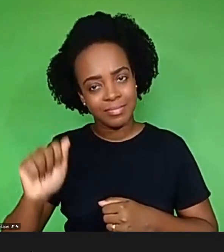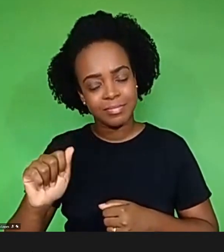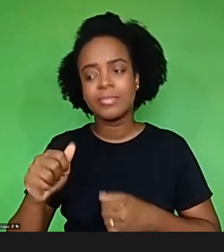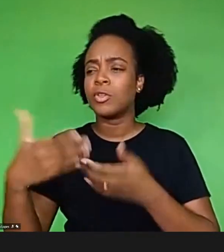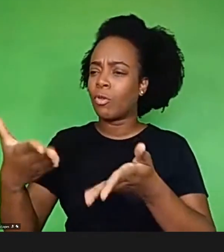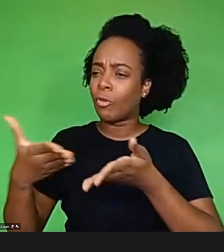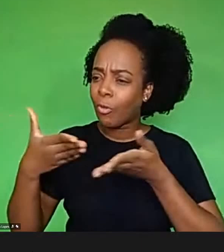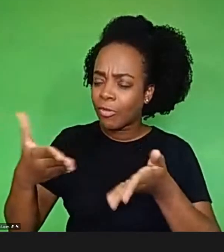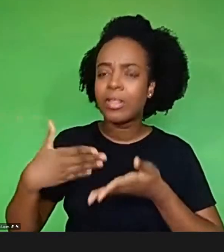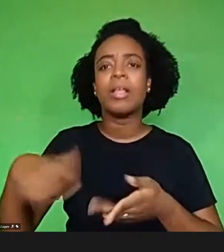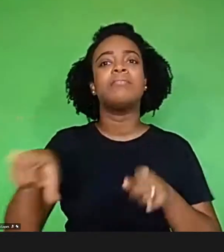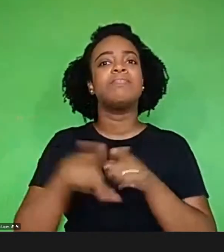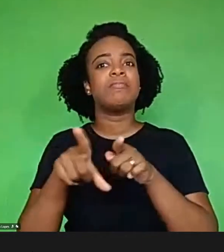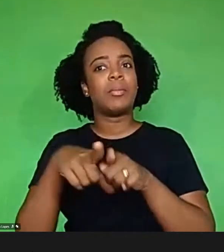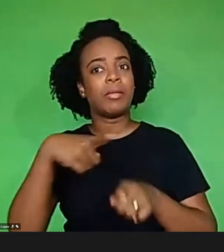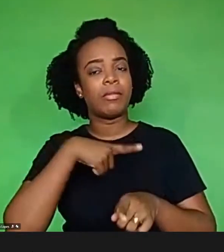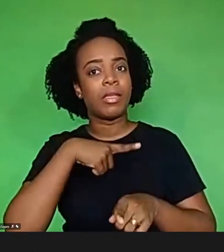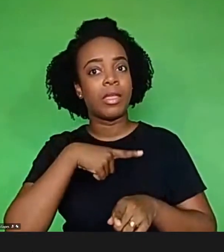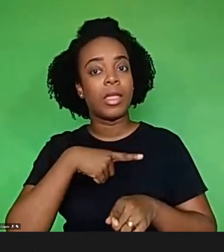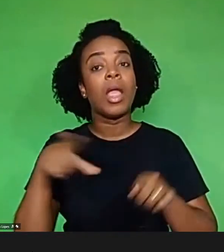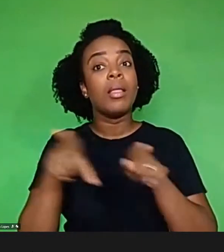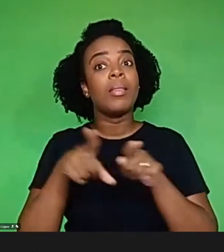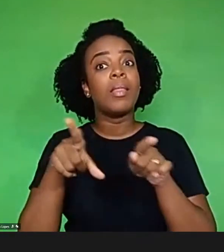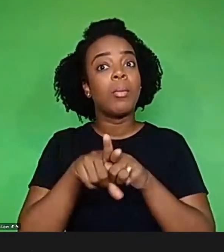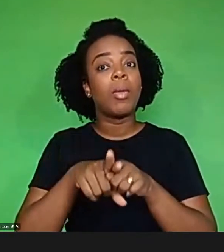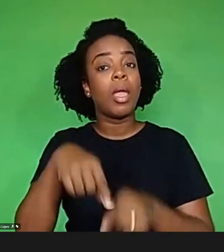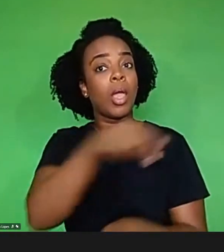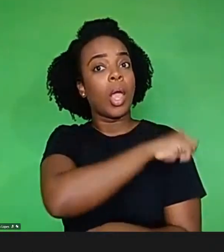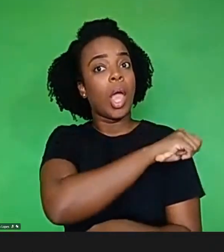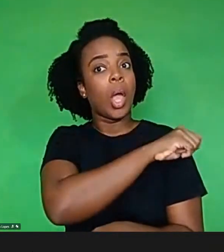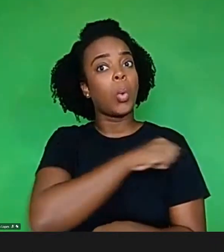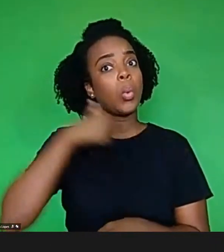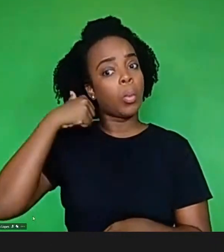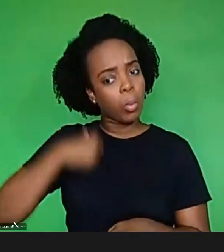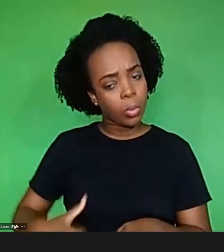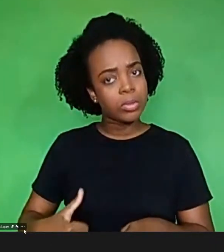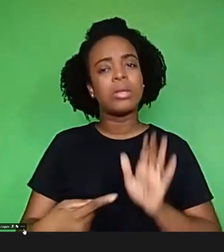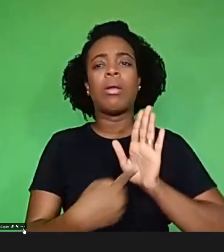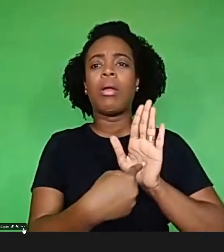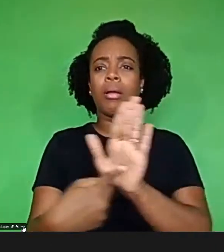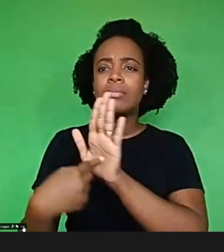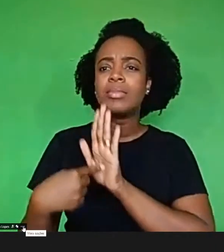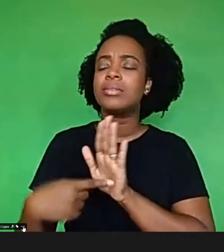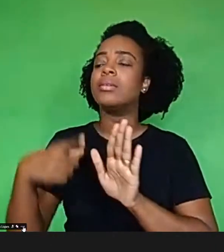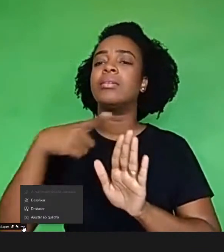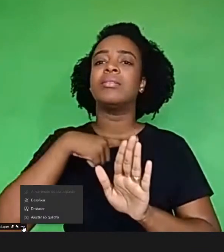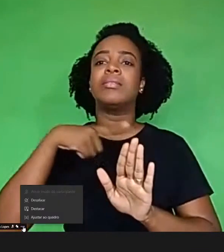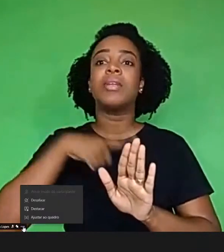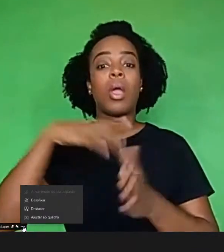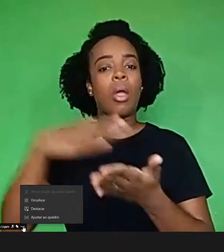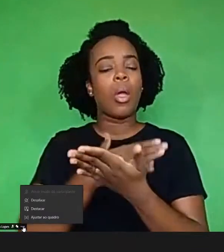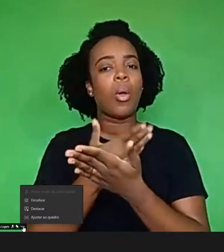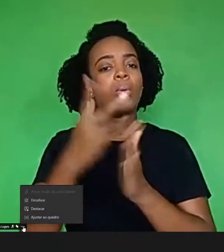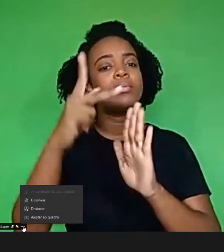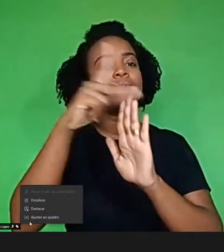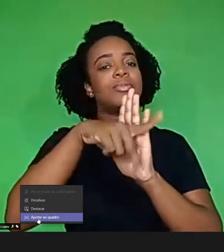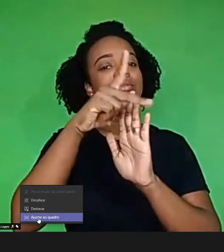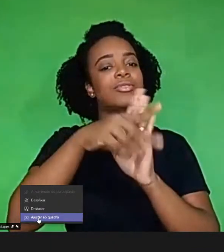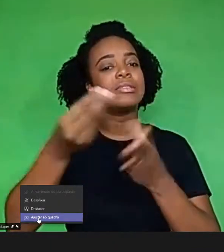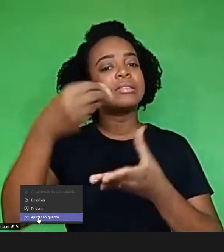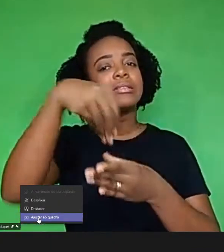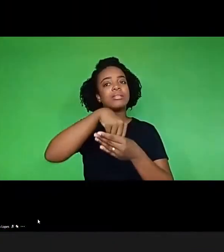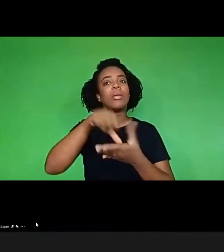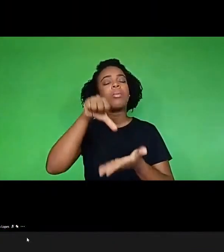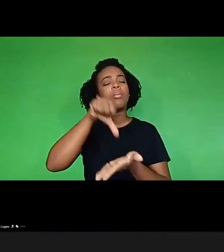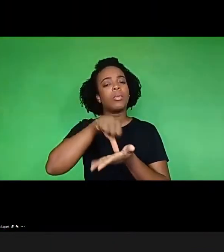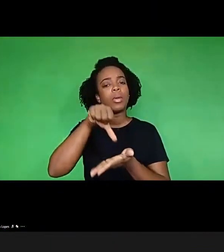dos nossos bolsistas, que hoje estão com alguns projetos aqui no campus e vão fazer as suas